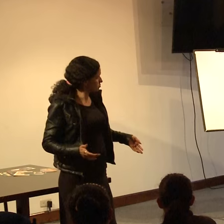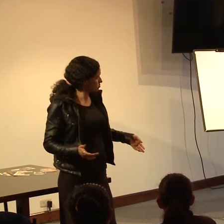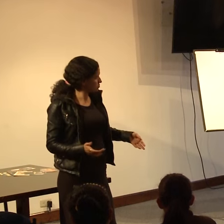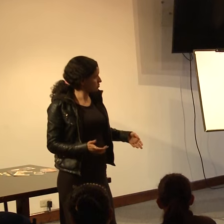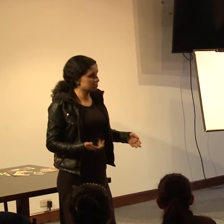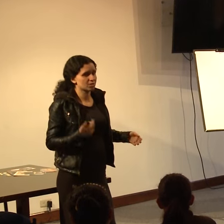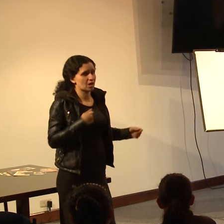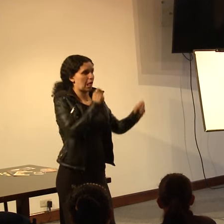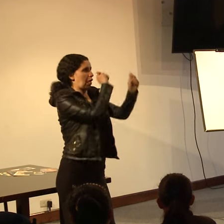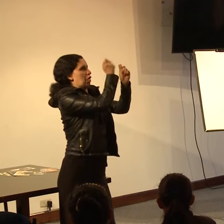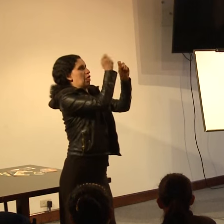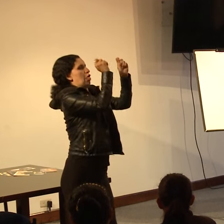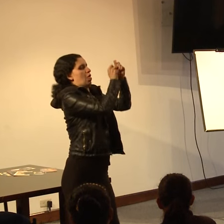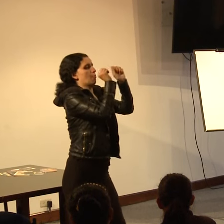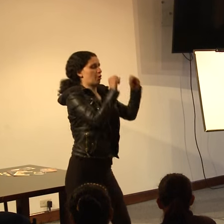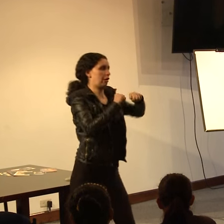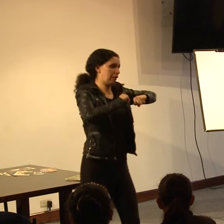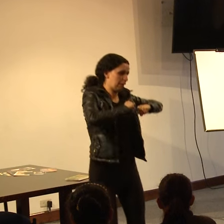escultura no me puedo sentar.